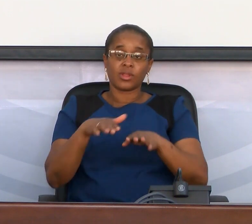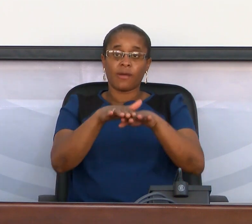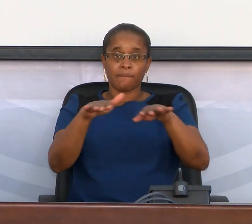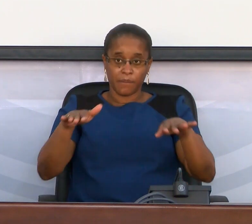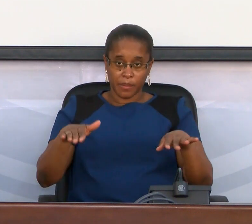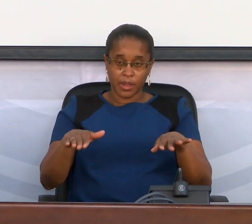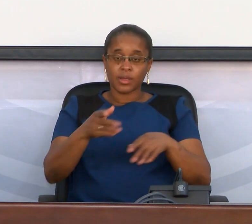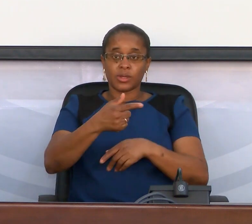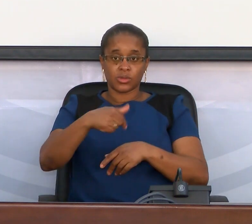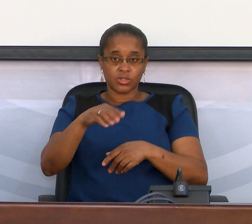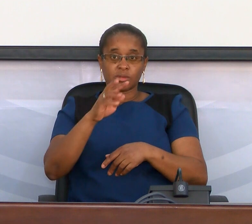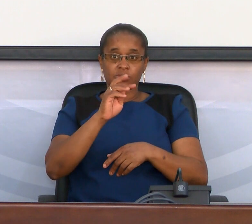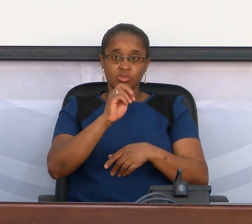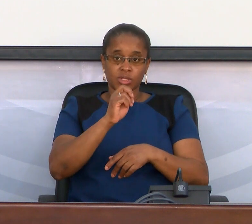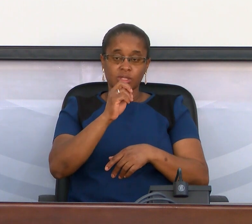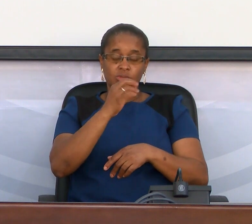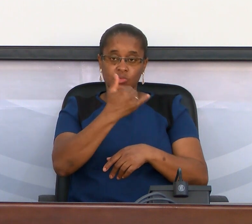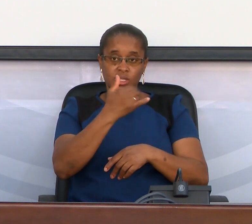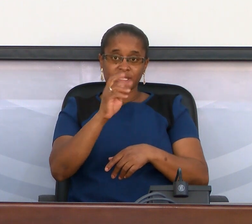Praia, nós tínhamos 233,